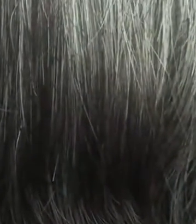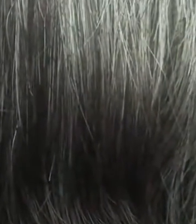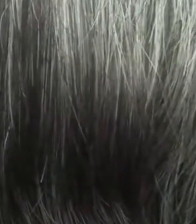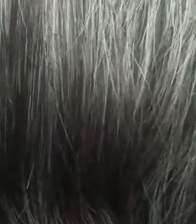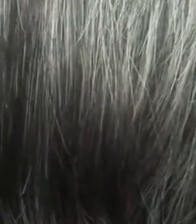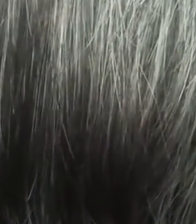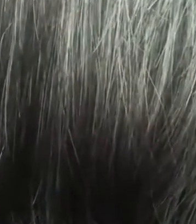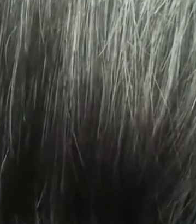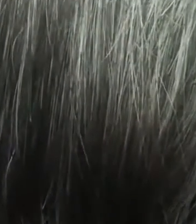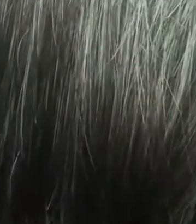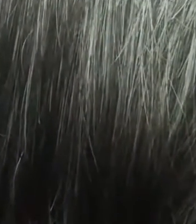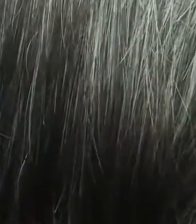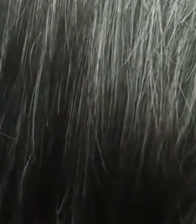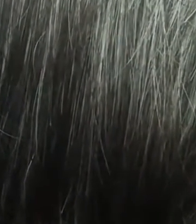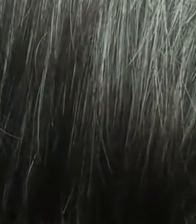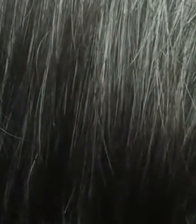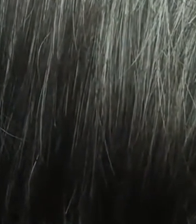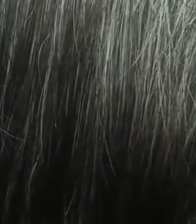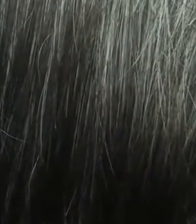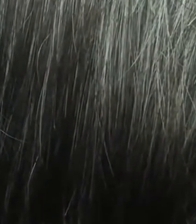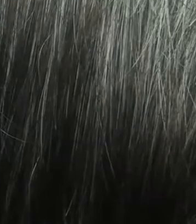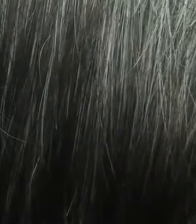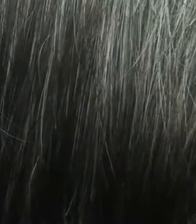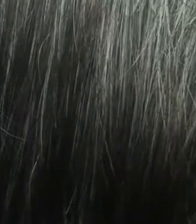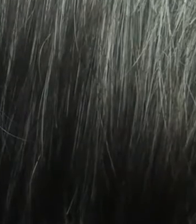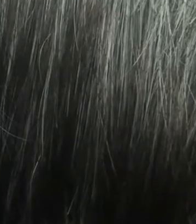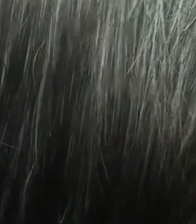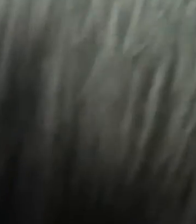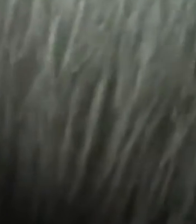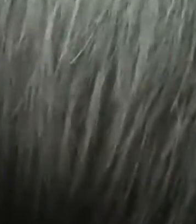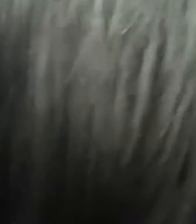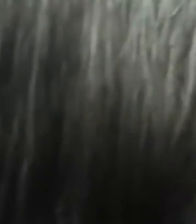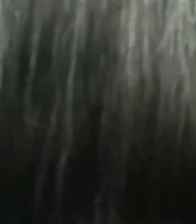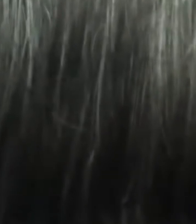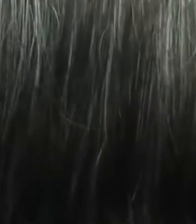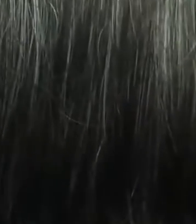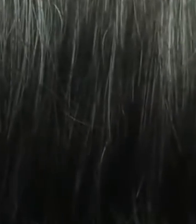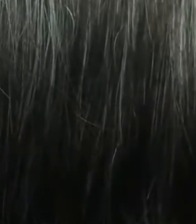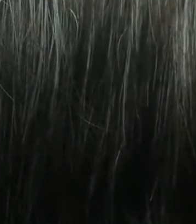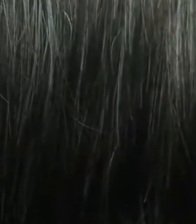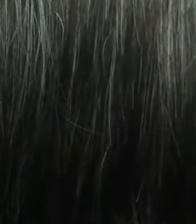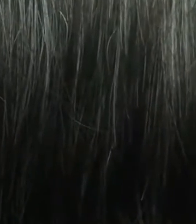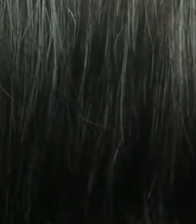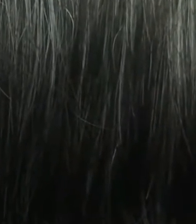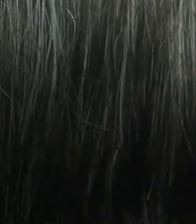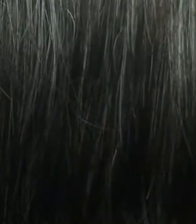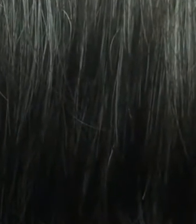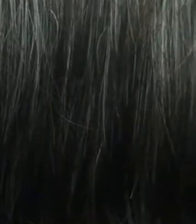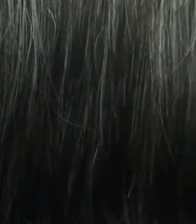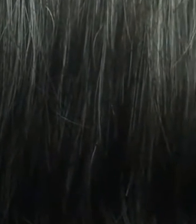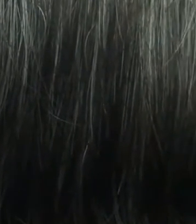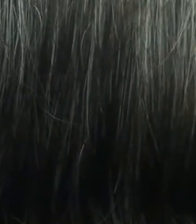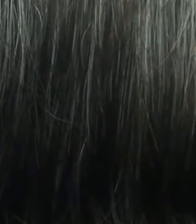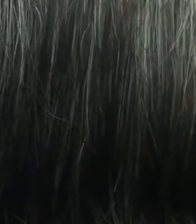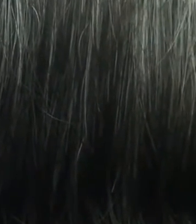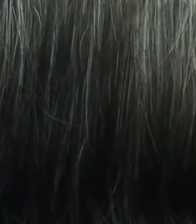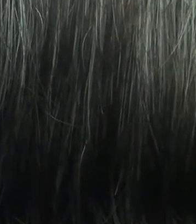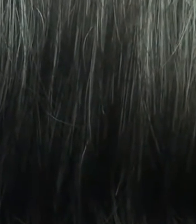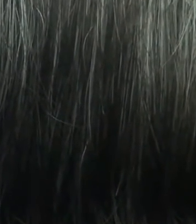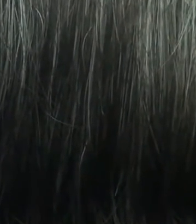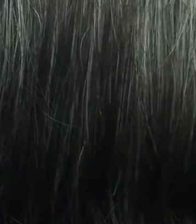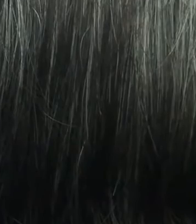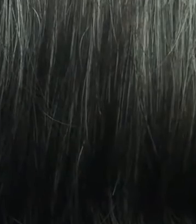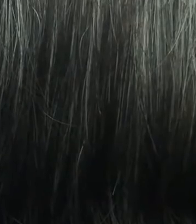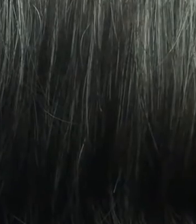노벨상 수상자였던 주제 사라마고의 이야기가 생각이 났습니다. 너였던